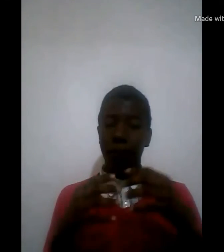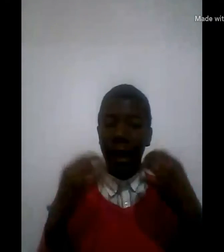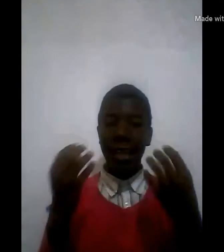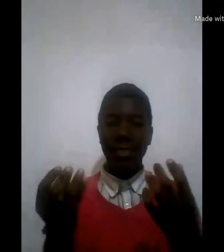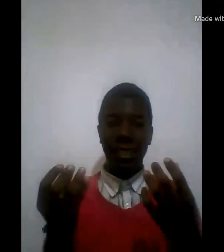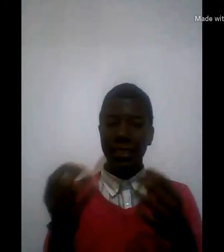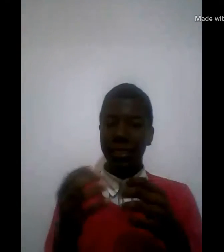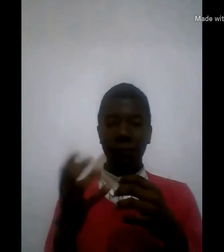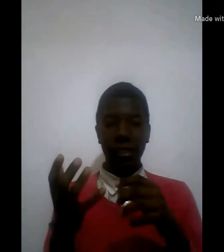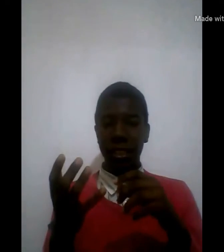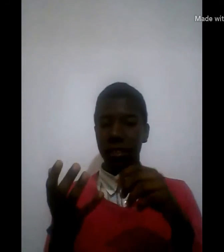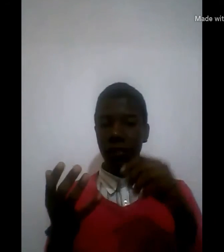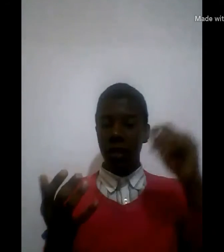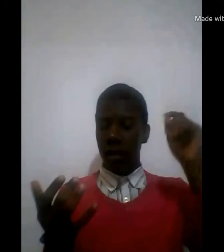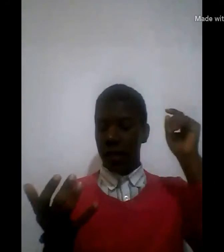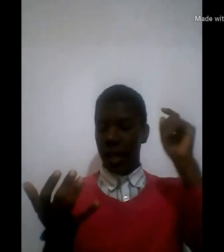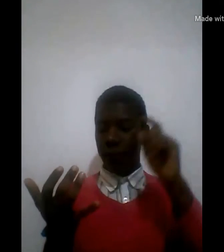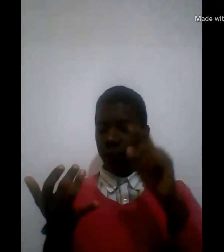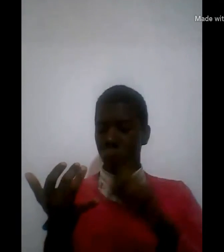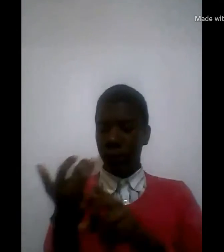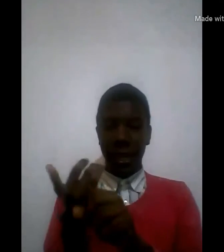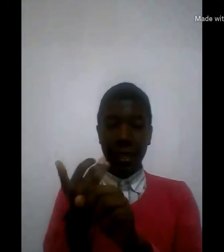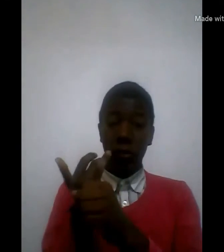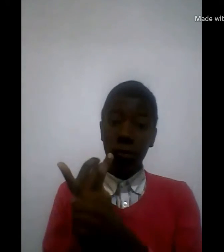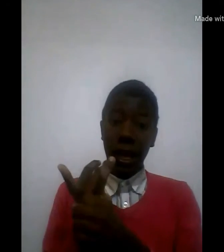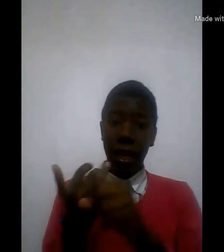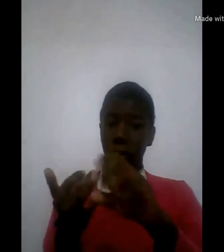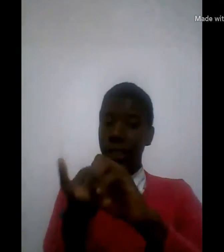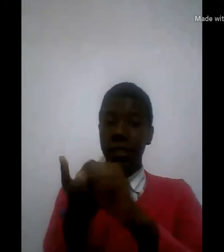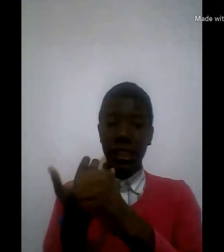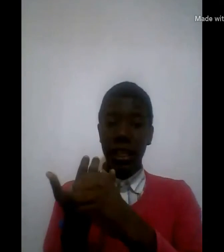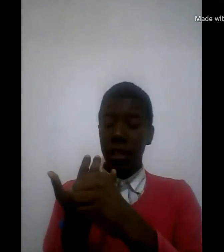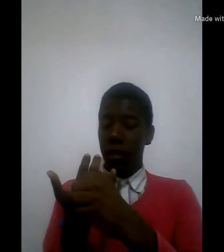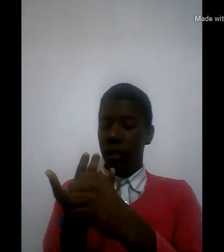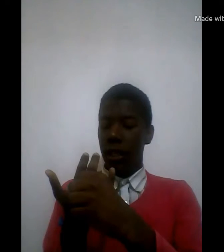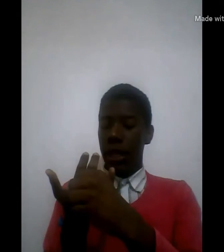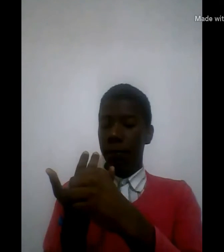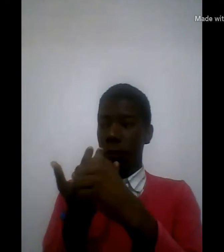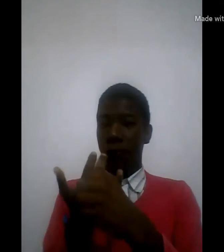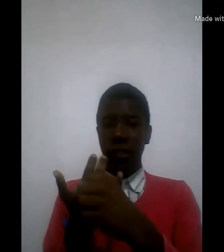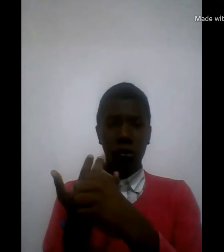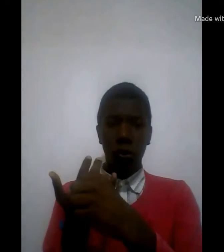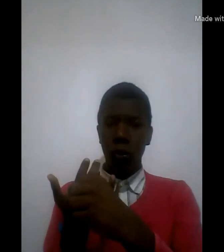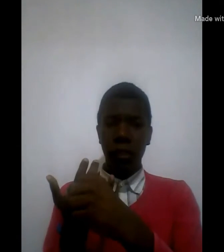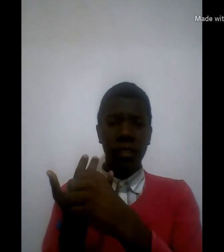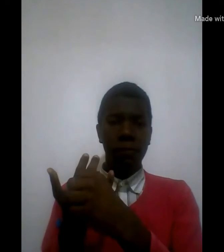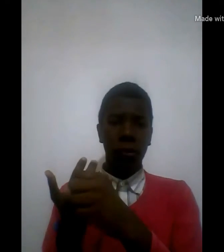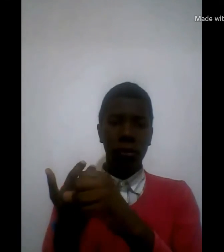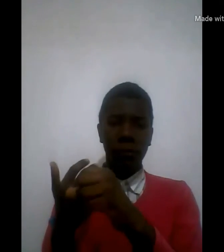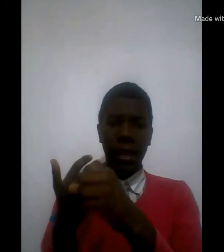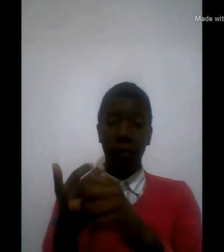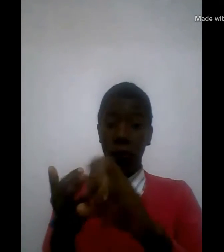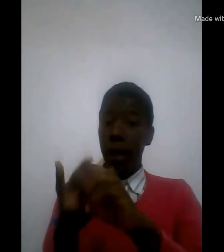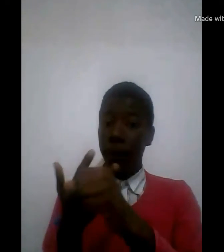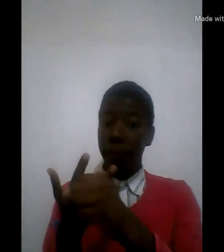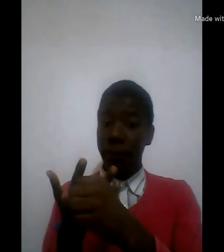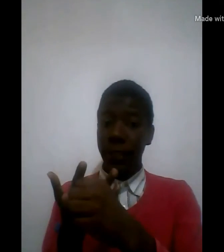uma base, cara, você tem que fazer isso, né? Buscar, estudar, conhecer. Bons professores, bons métodos para pai e